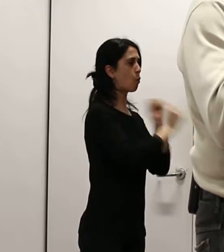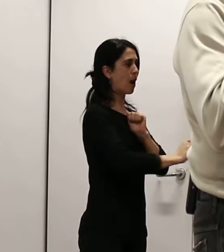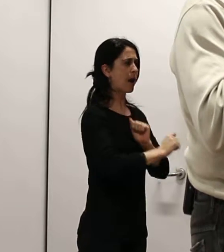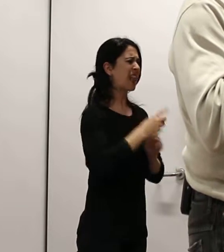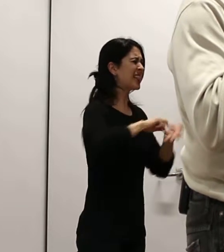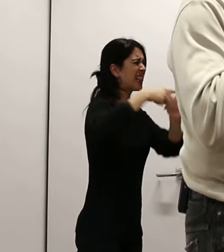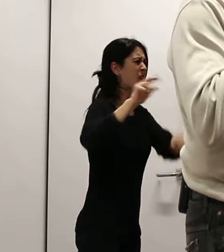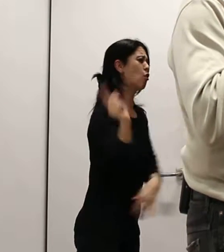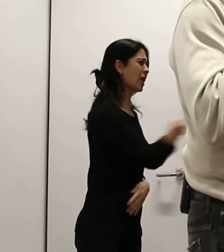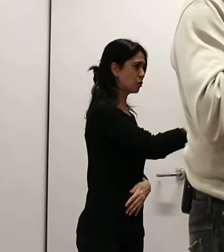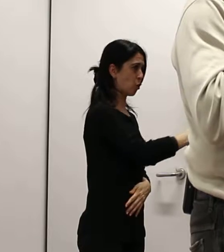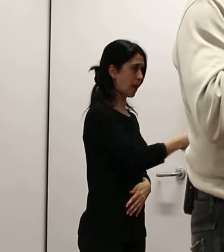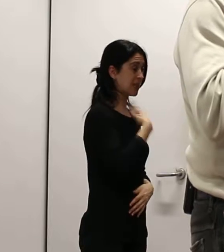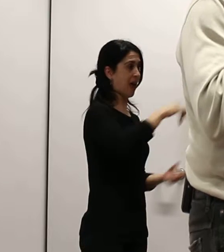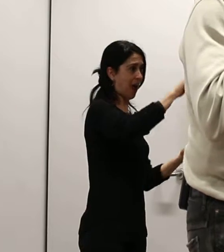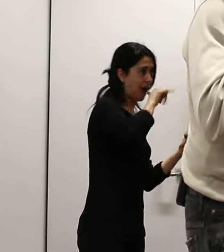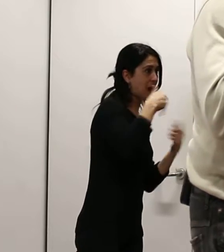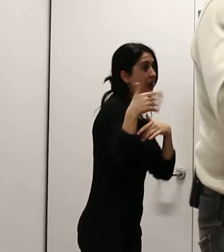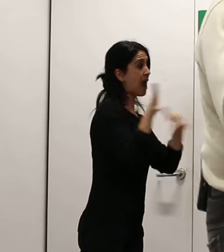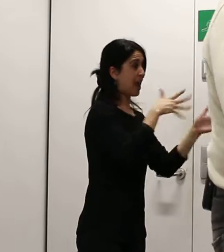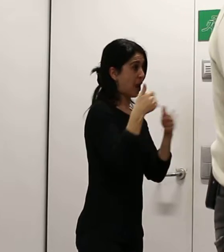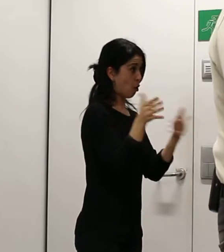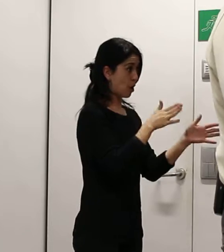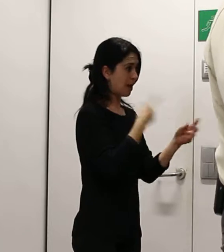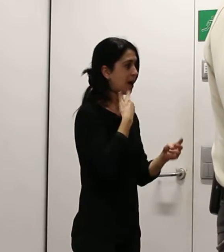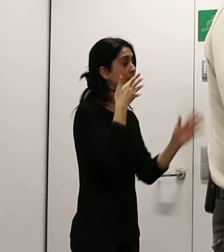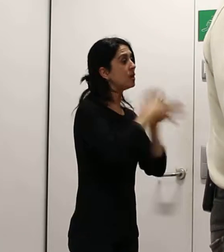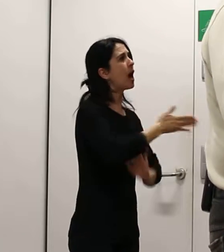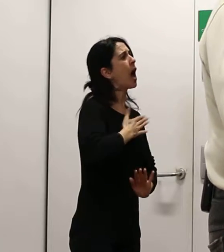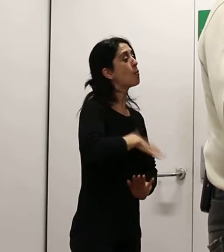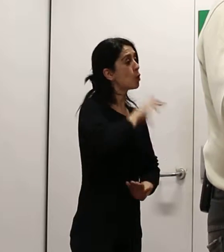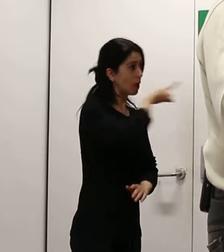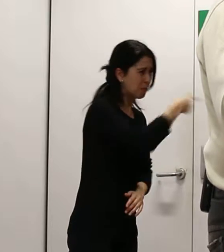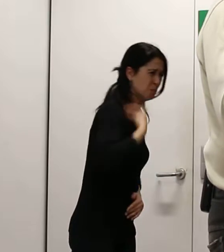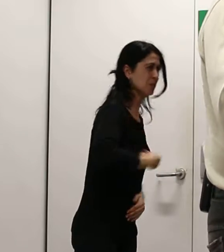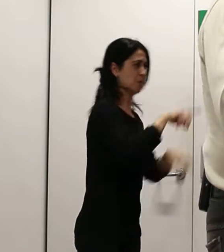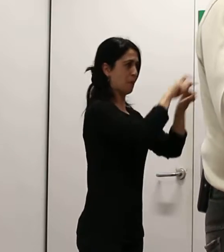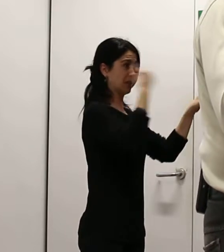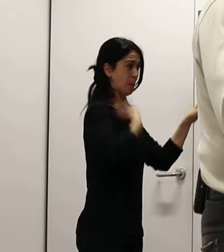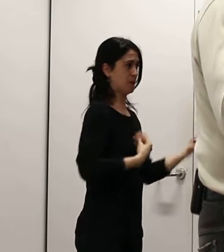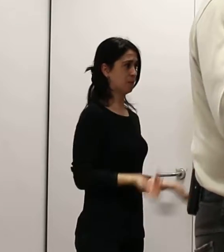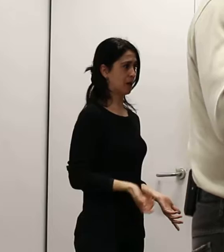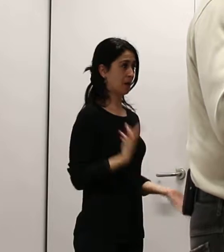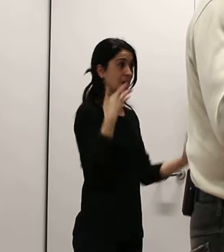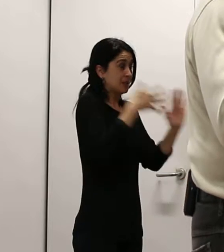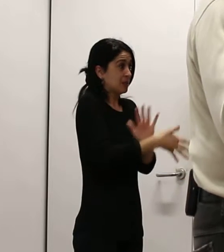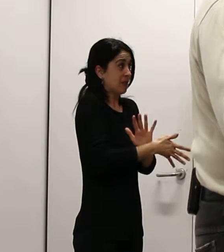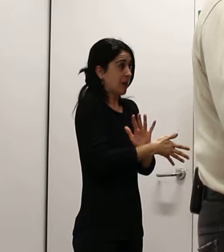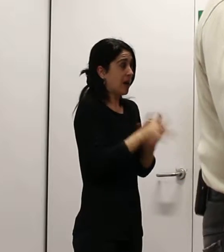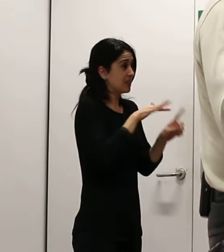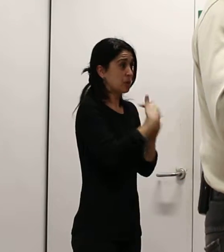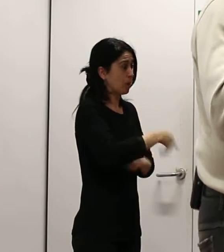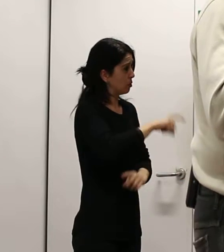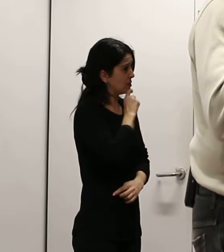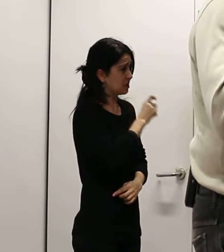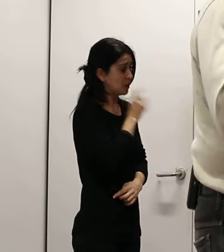entre ellas la hidráulica y la eólica, de las cuales ellas también son propietarias. Estamos en una situación difícil porque